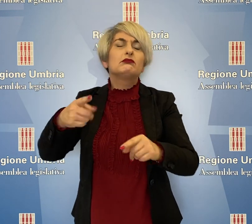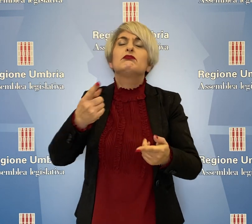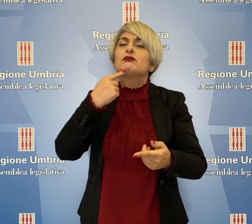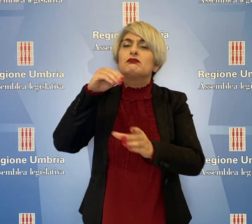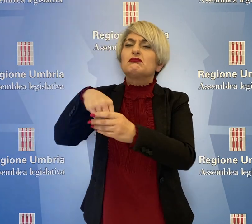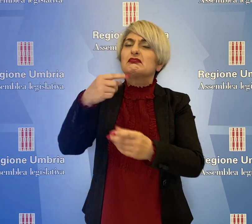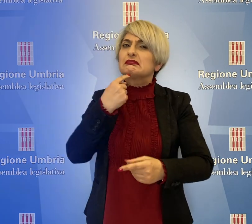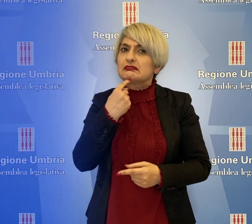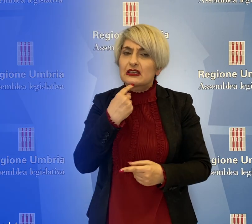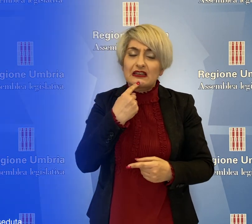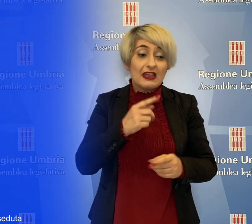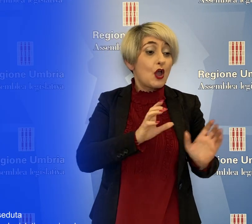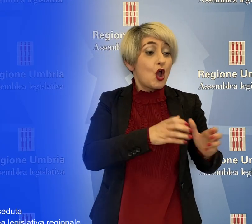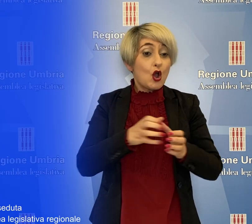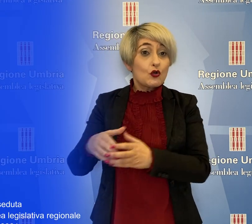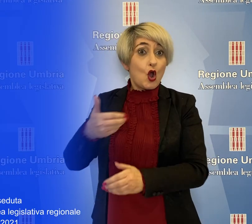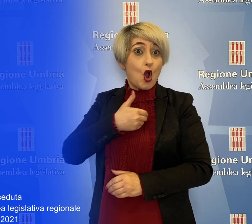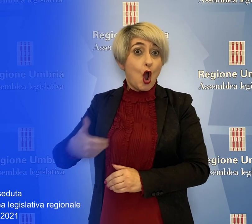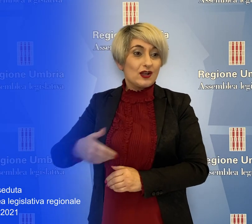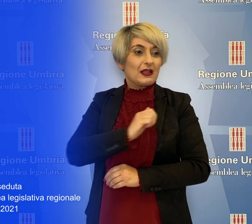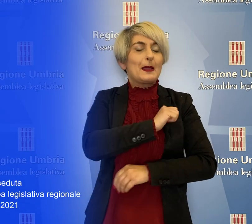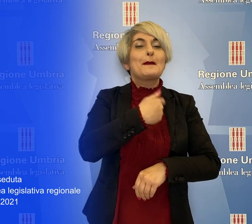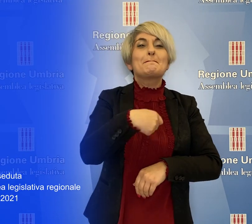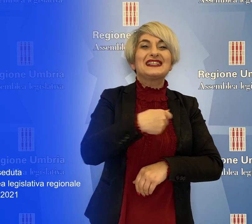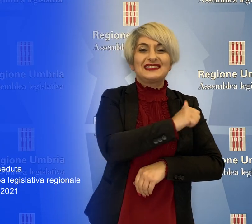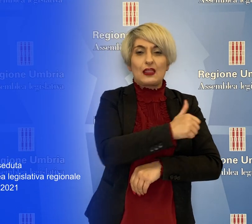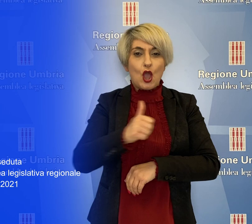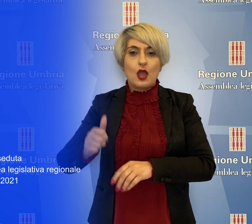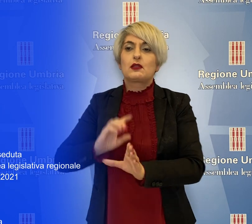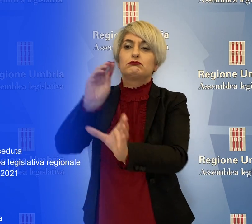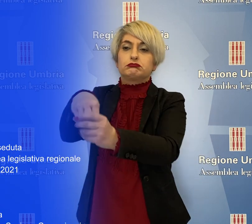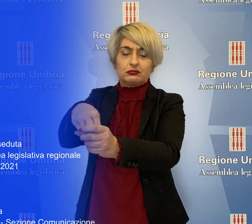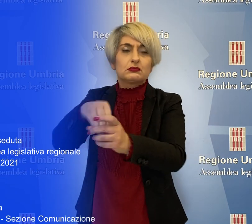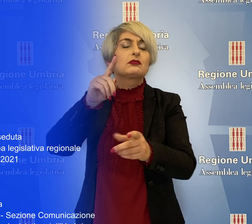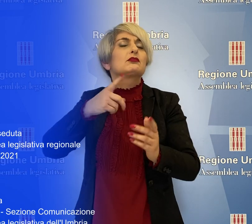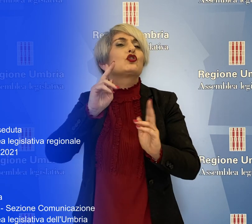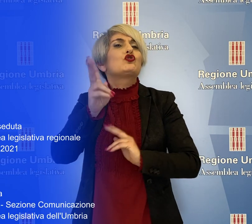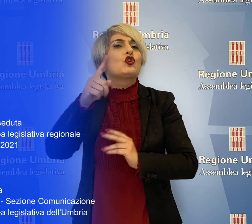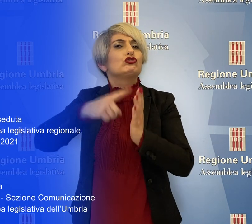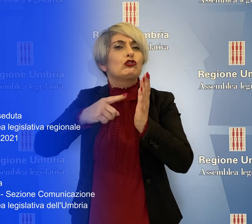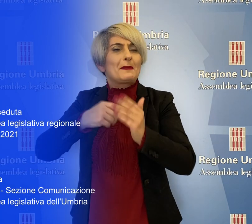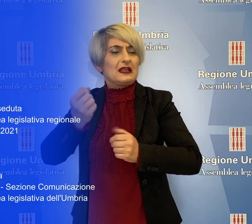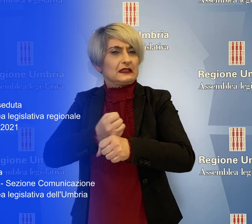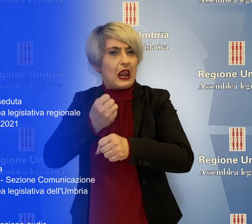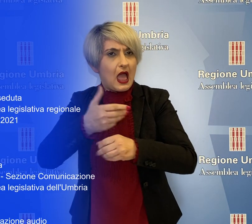presidenti dei gruppi consiliari resterà attiva per 12 mesi prorogabili per altri 12